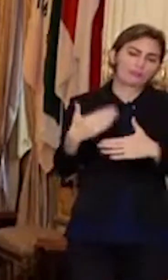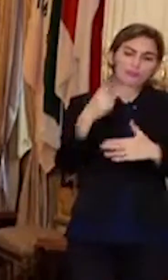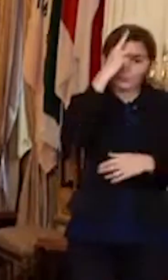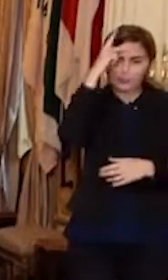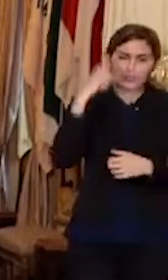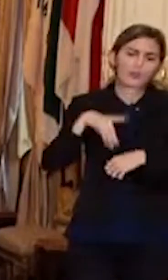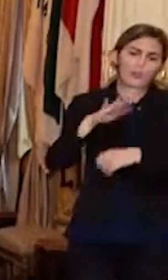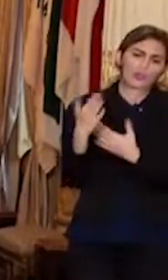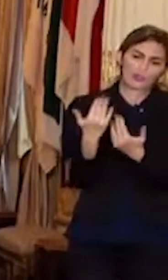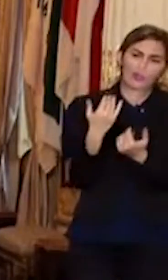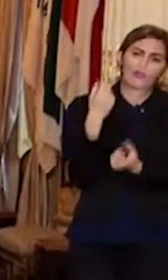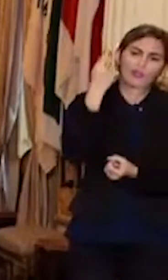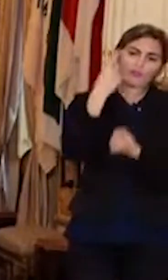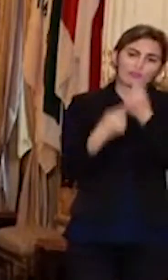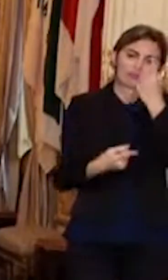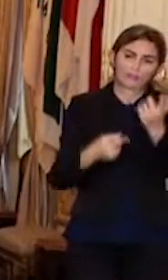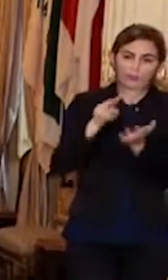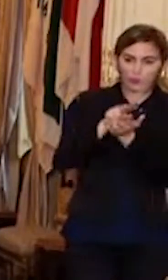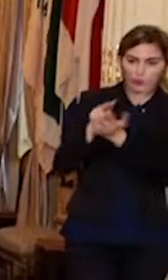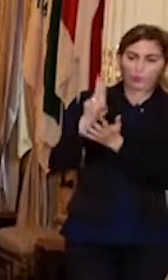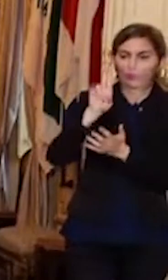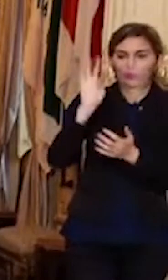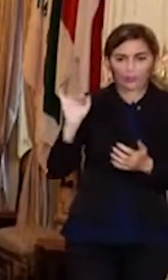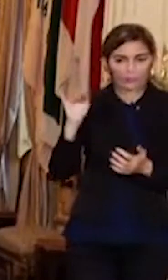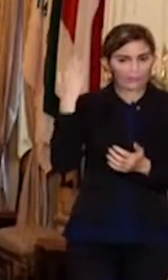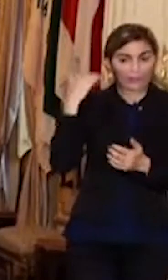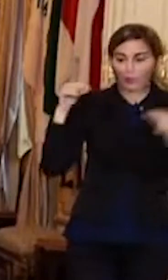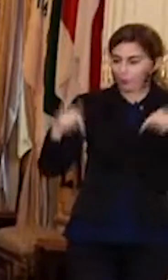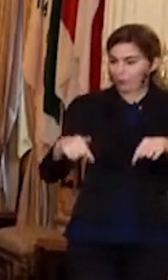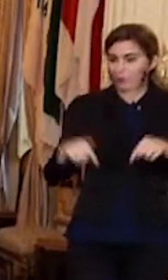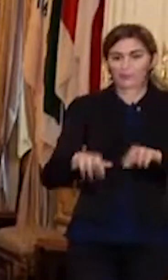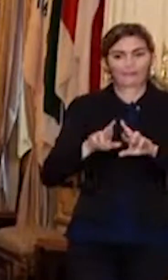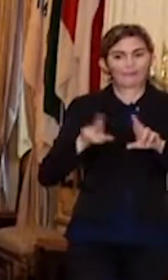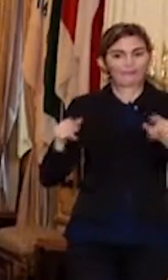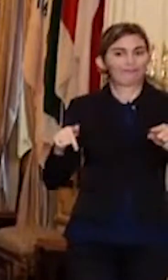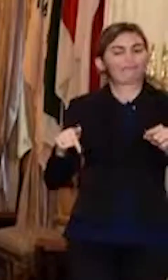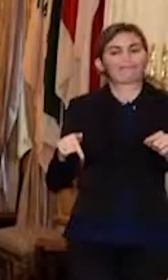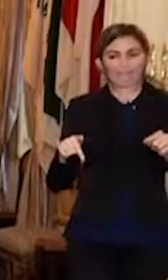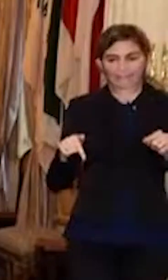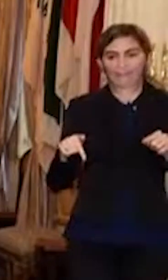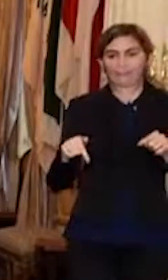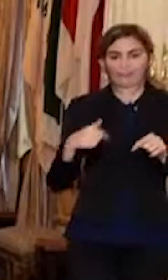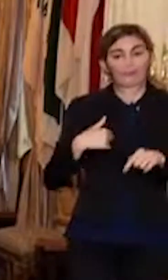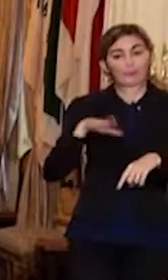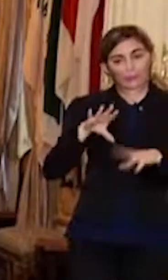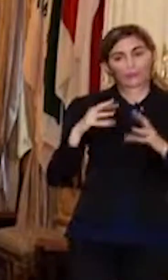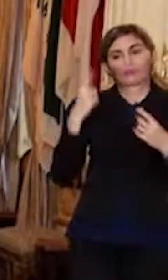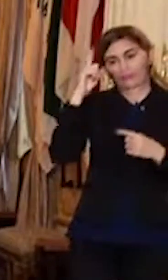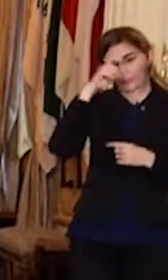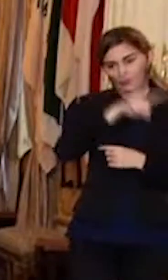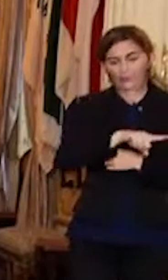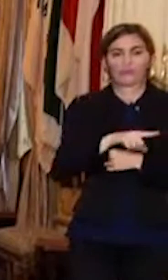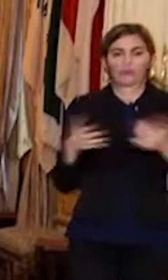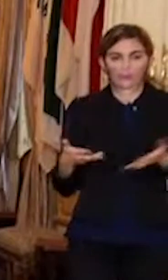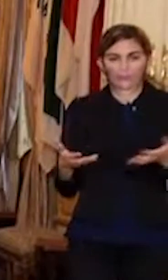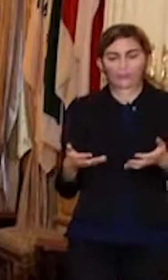uma pessoa mais jovem e a para uma UTI e não é a nossa realidade atual bom então isso é muito difícil